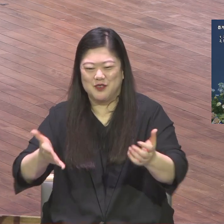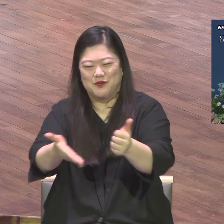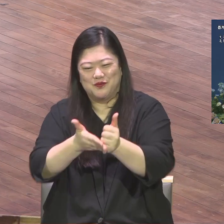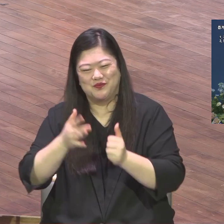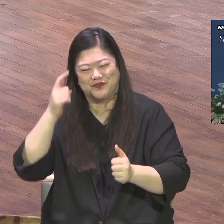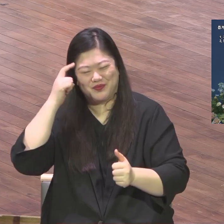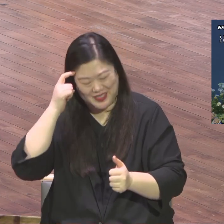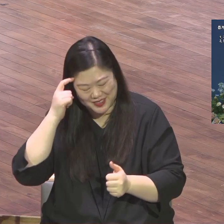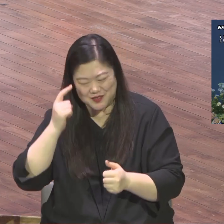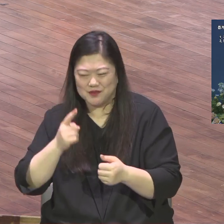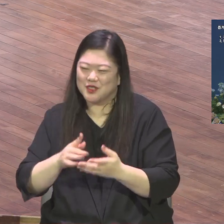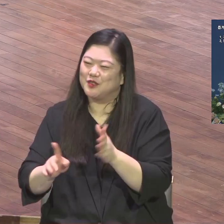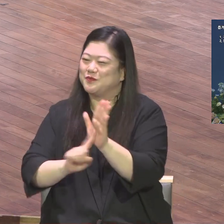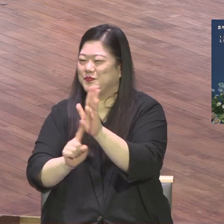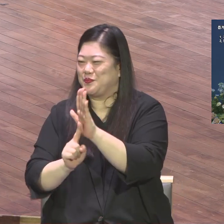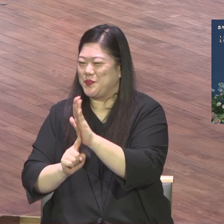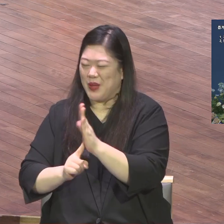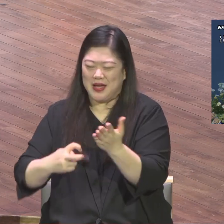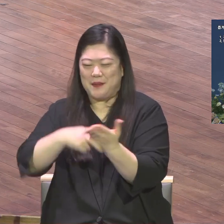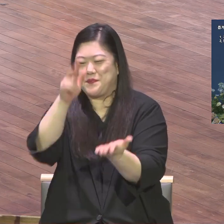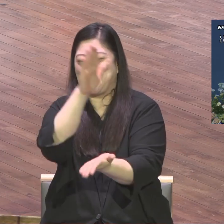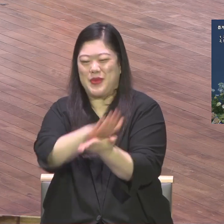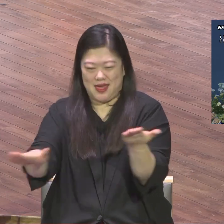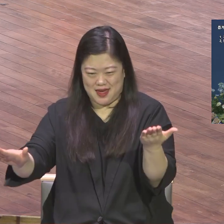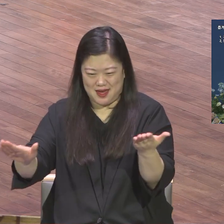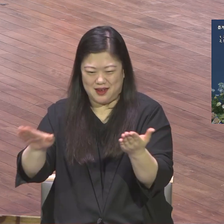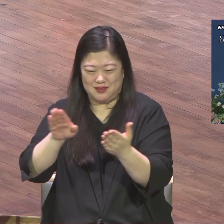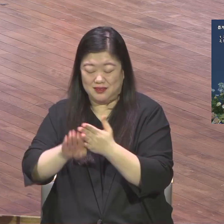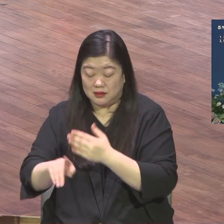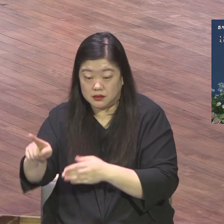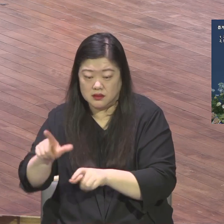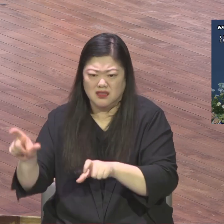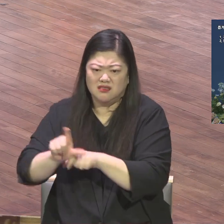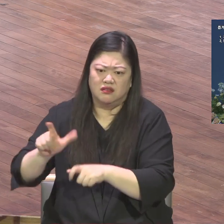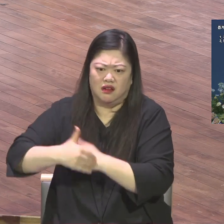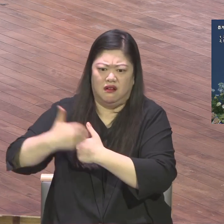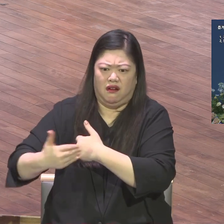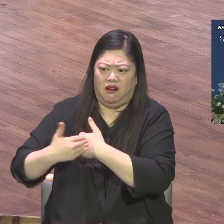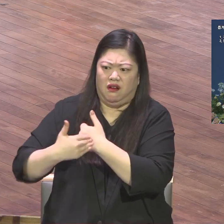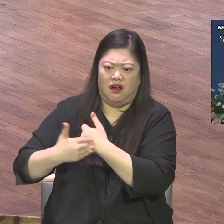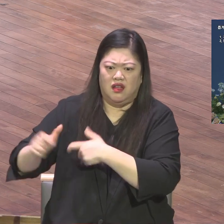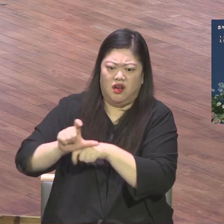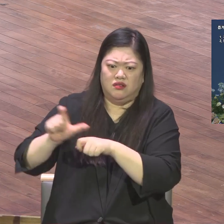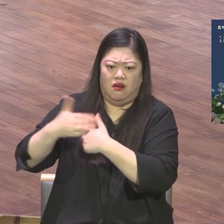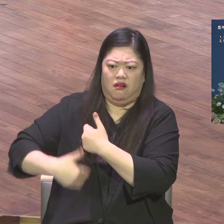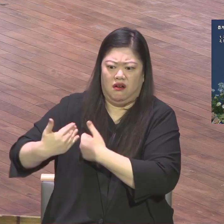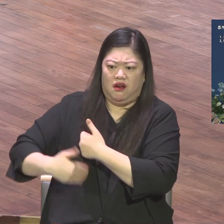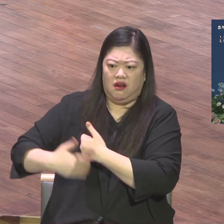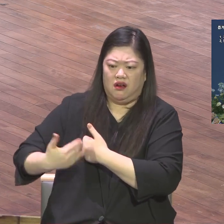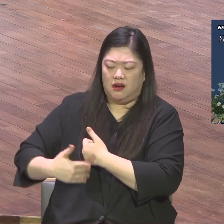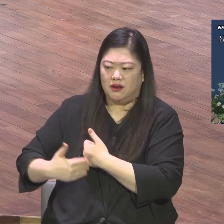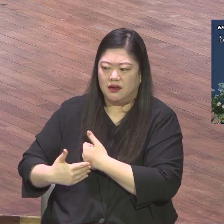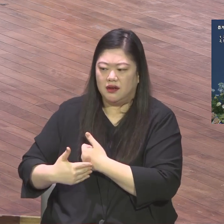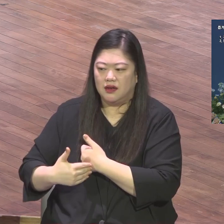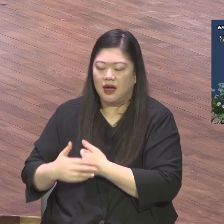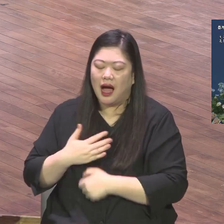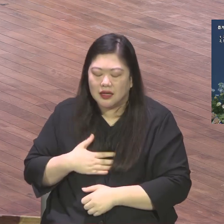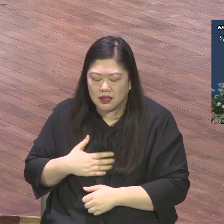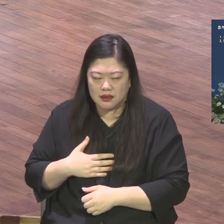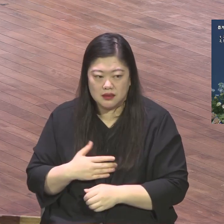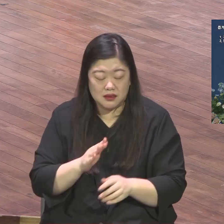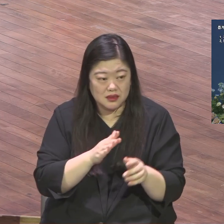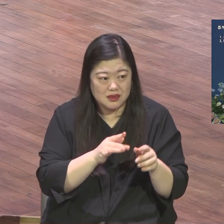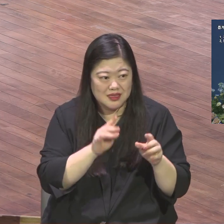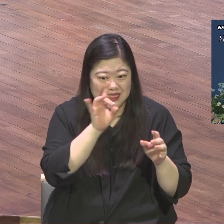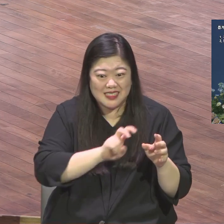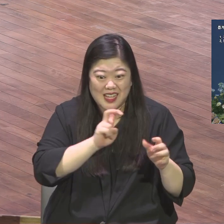또 합니다. 전주 7시에 여러분 기억하시고 여러분이 전도 대상자 여러분 함께